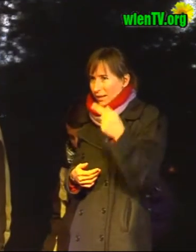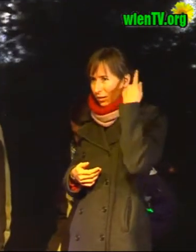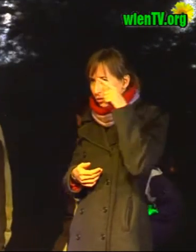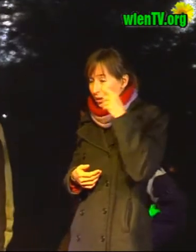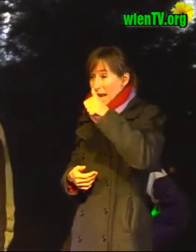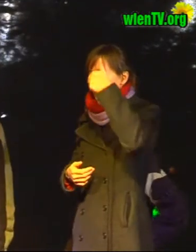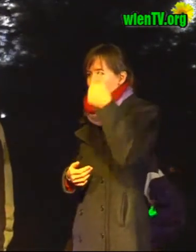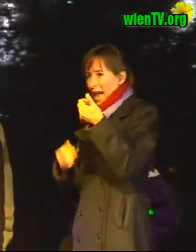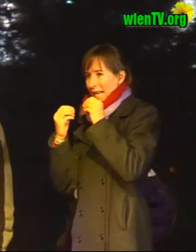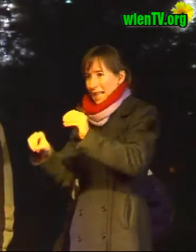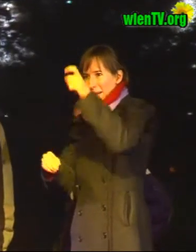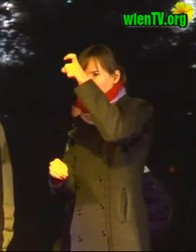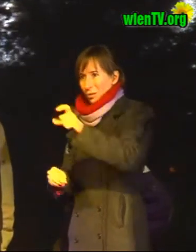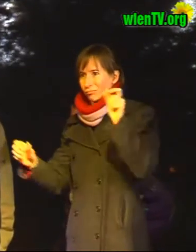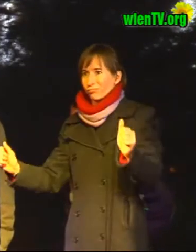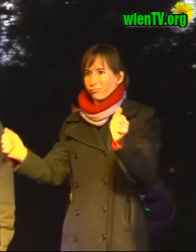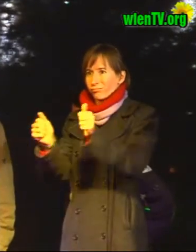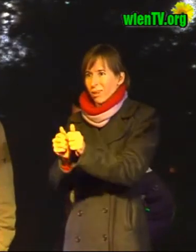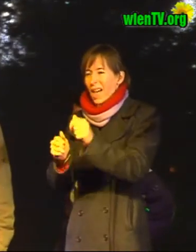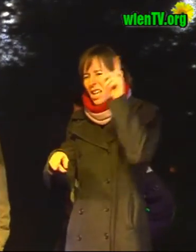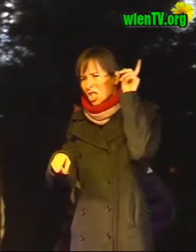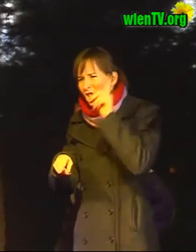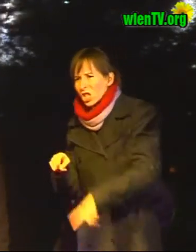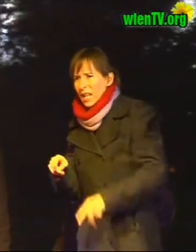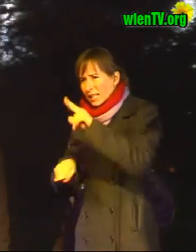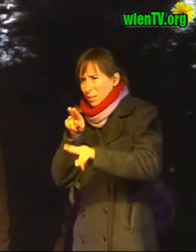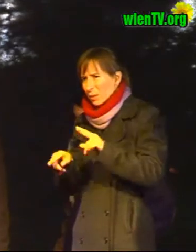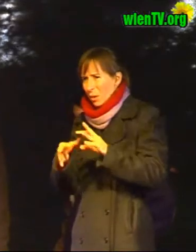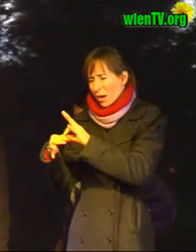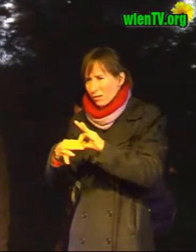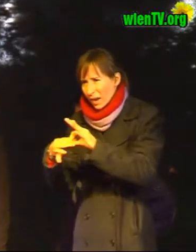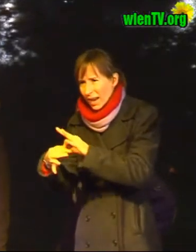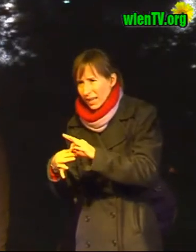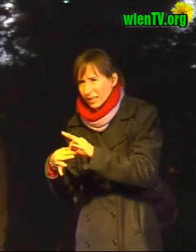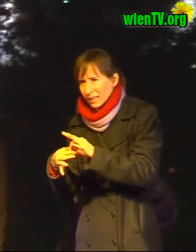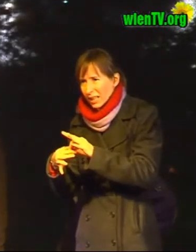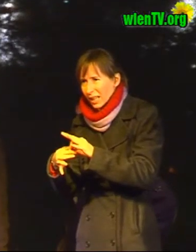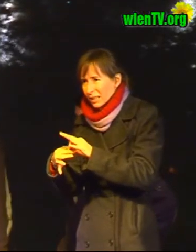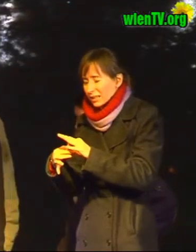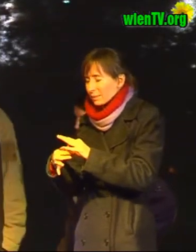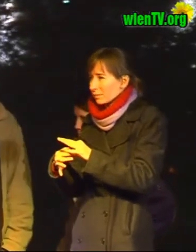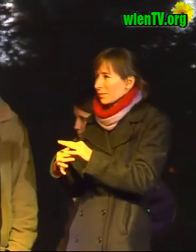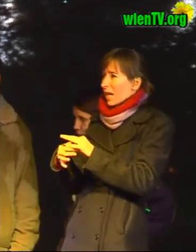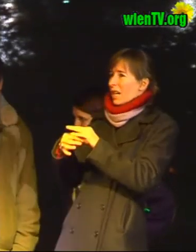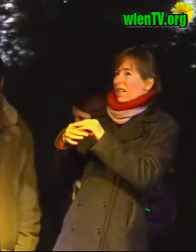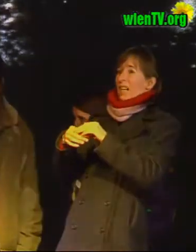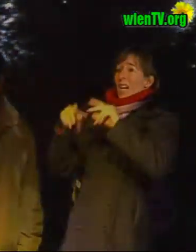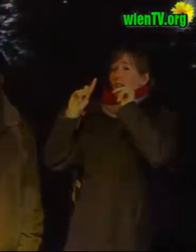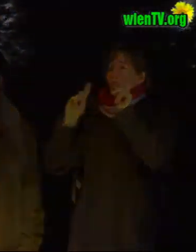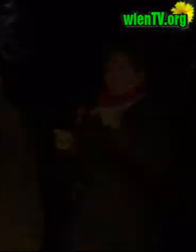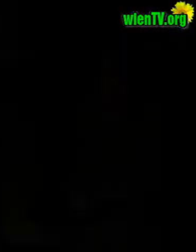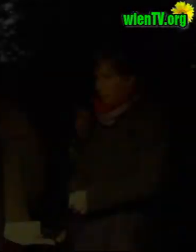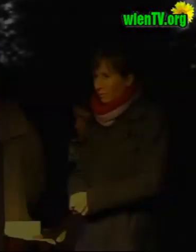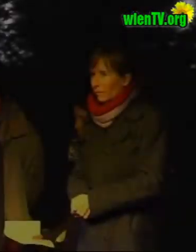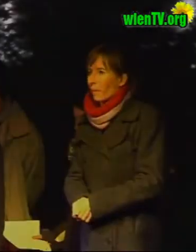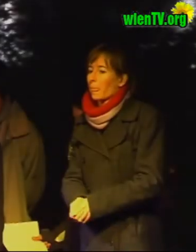eine Lehrperson das schlechteste Betreuungsverhältnis von ganz Österreich hat. Genug mit